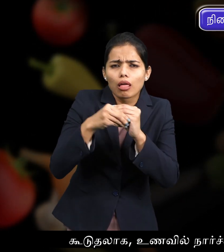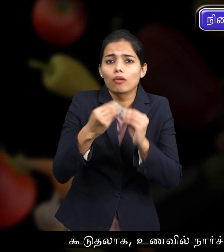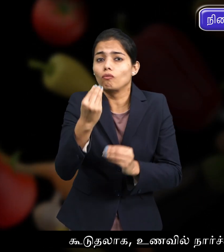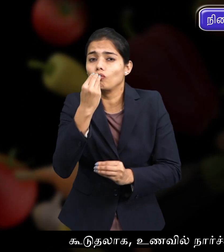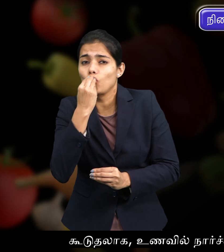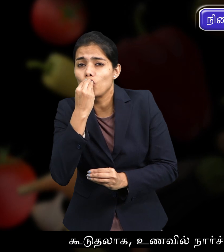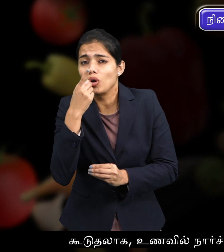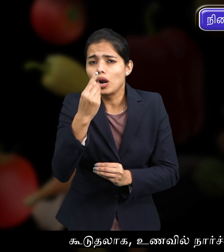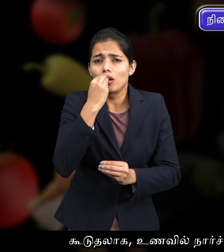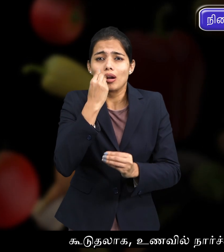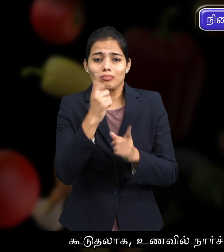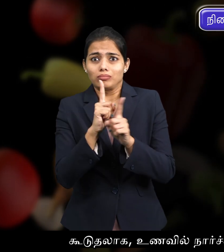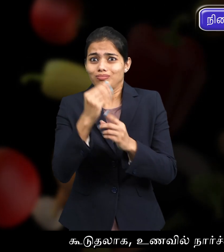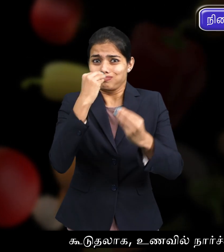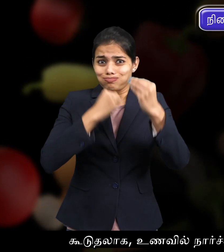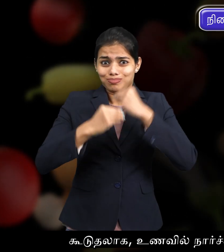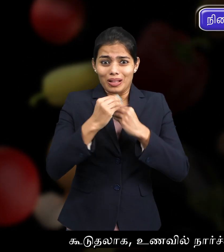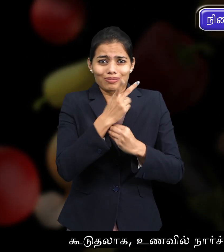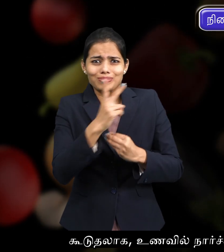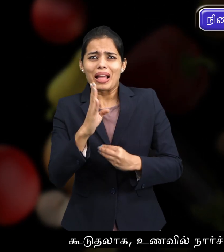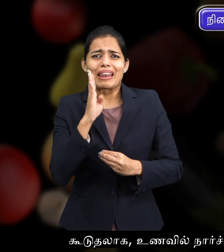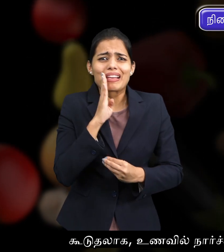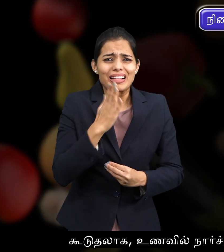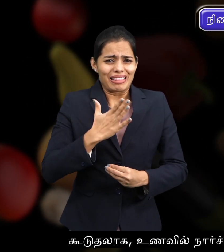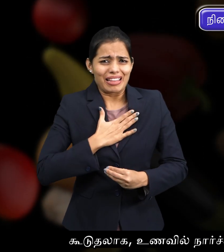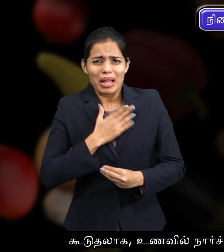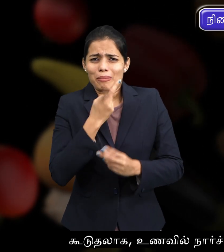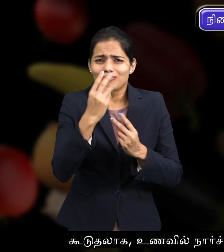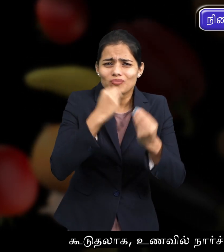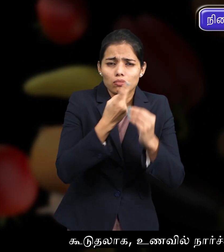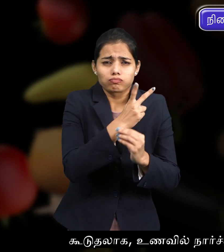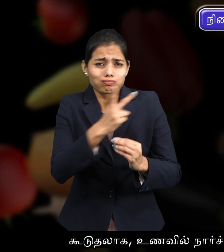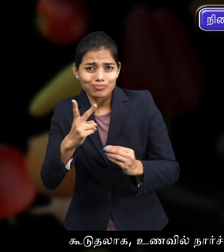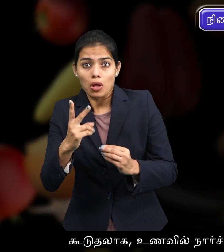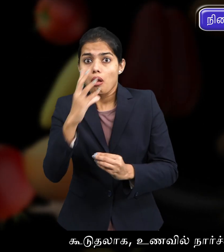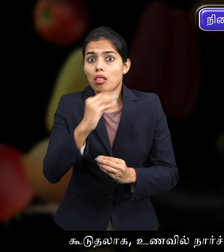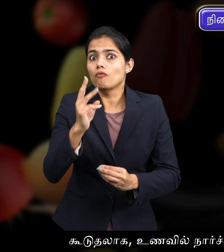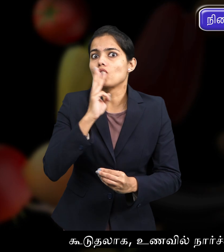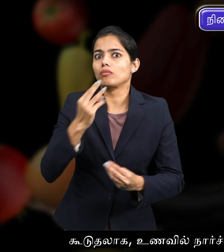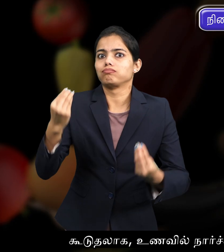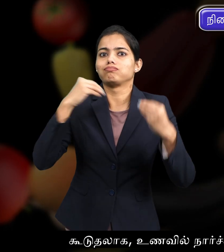கூடுதலாக உணவில் நார்ச்சத்து, உணவு மற்றும் நீர் உள்ளது.